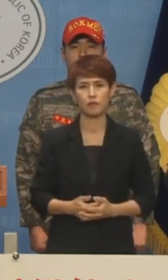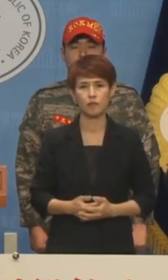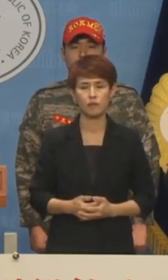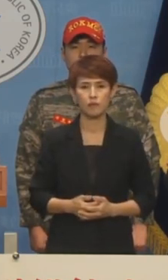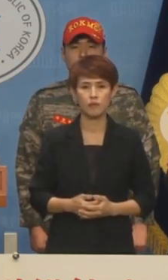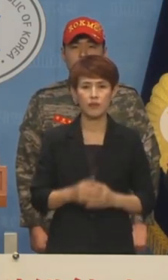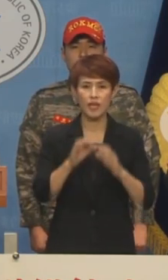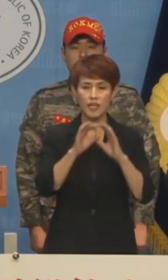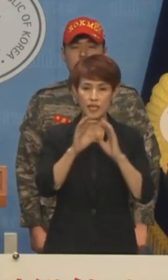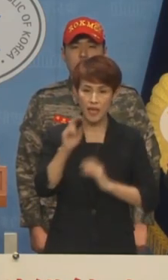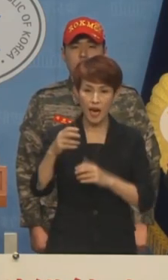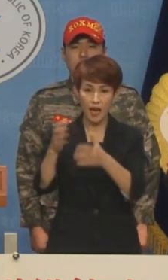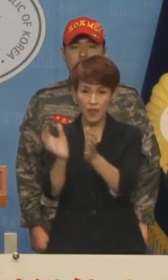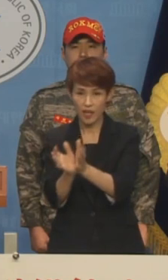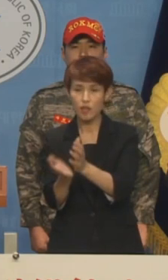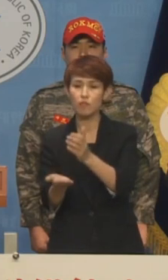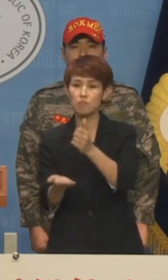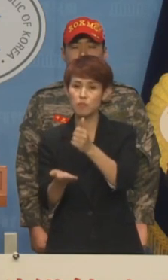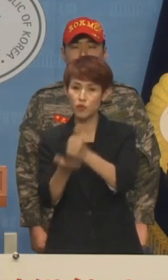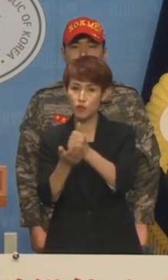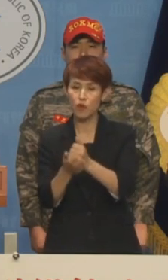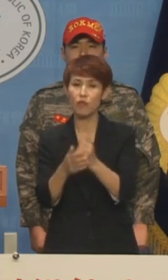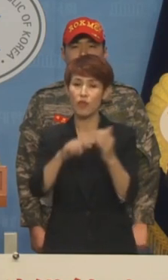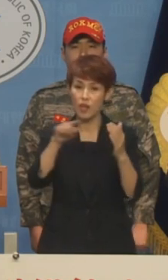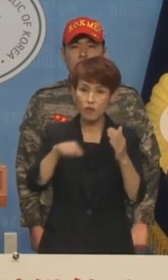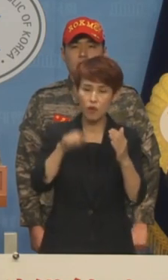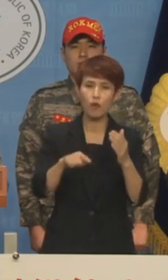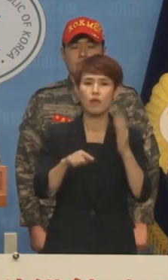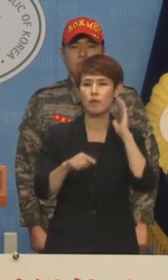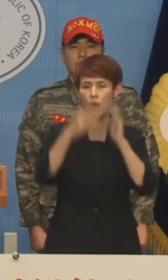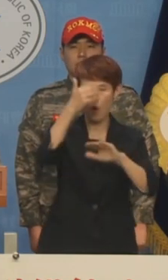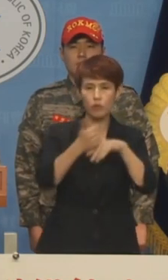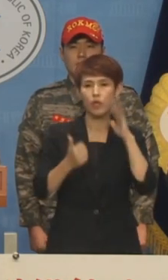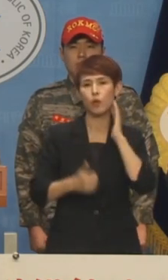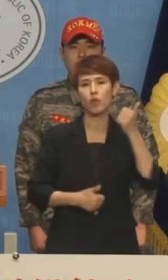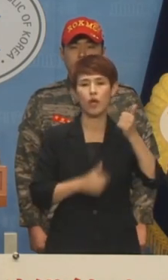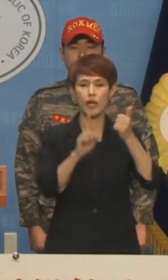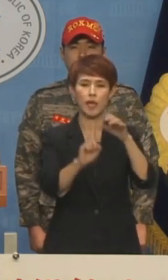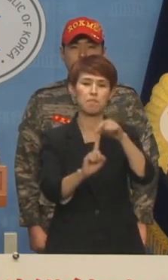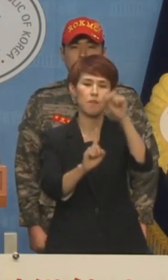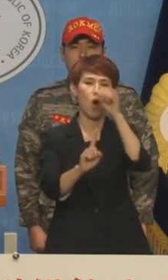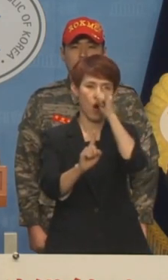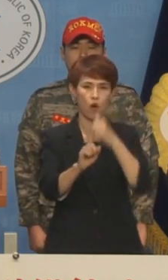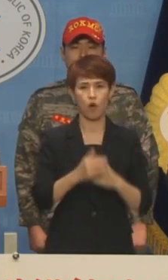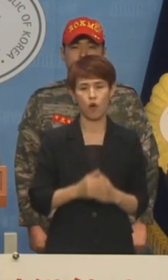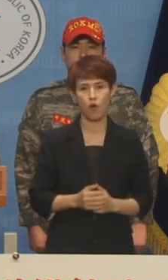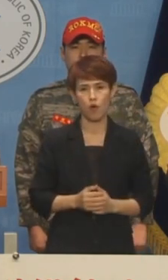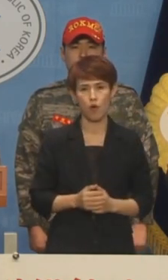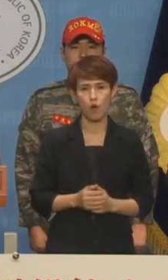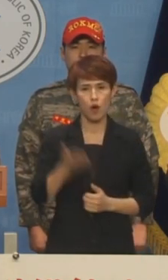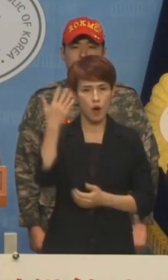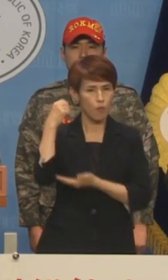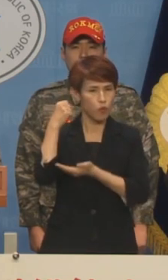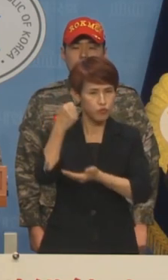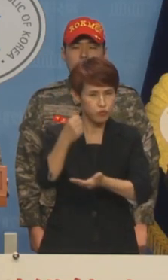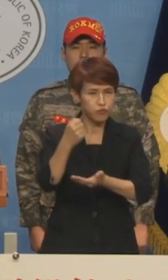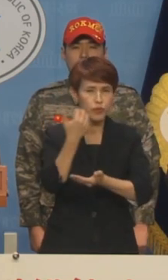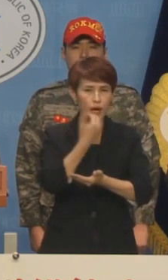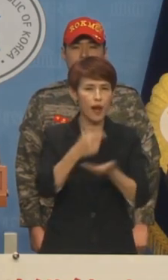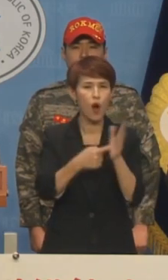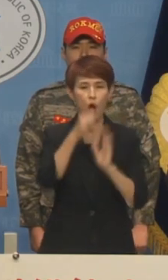2명 추리고 대통령이 1명을 임명하는 구조입니다. 최초 4명을 추천하는 대한변협은 예로부터 다소 보수적 색채를 띄어왔고